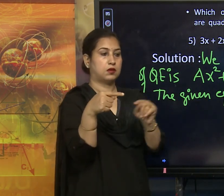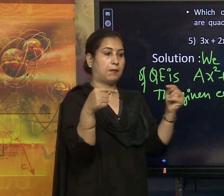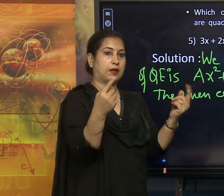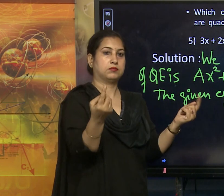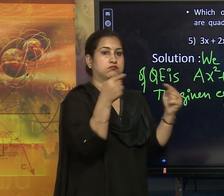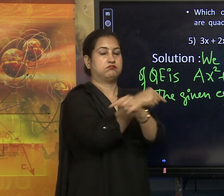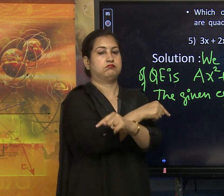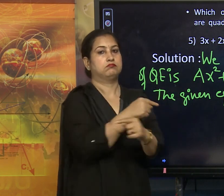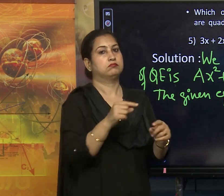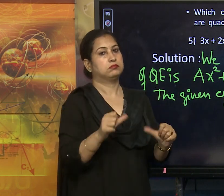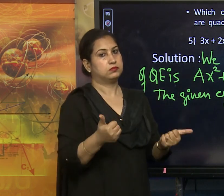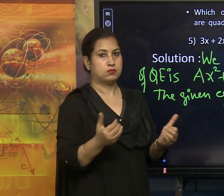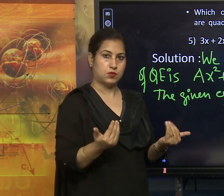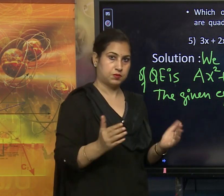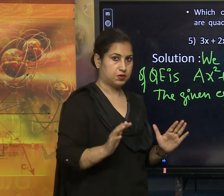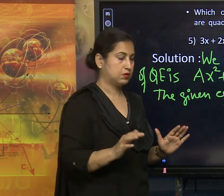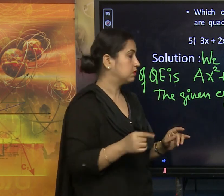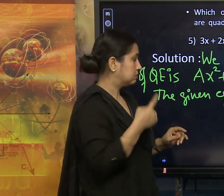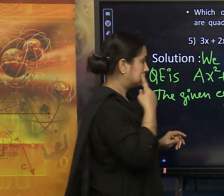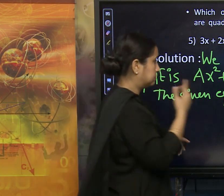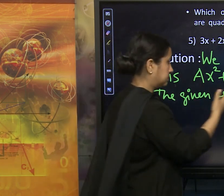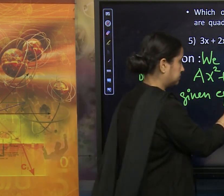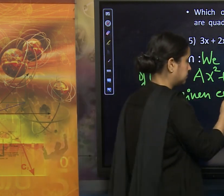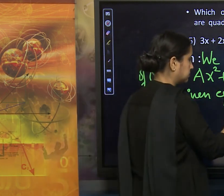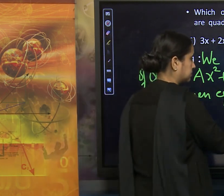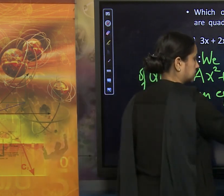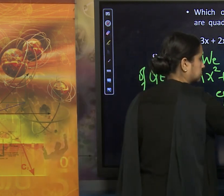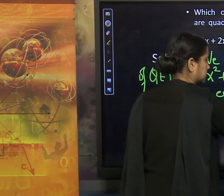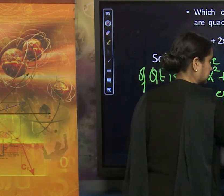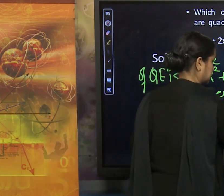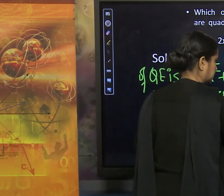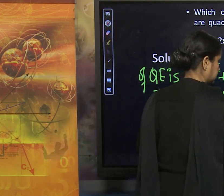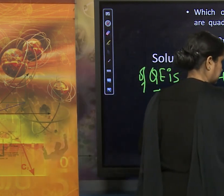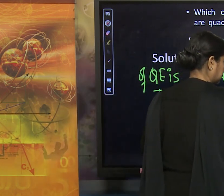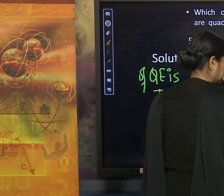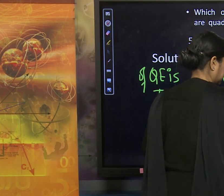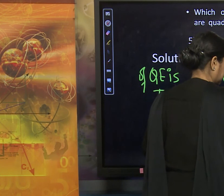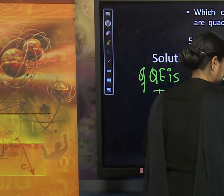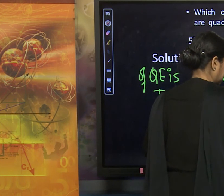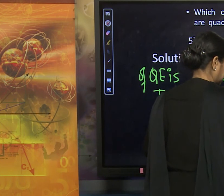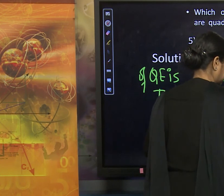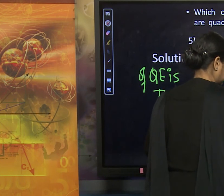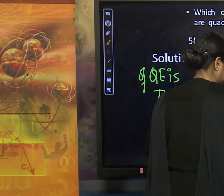टर्म्स अपनी जगह बदलेंगे तो उनका निशान भी बदलेगा और ये इक्वेशन हल होगा।